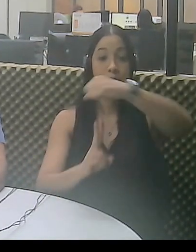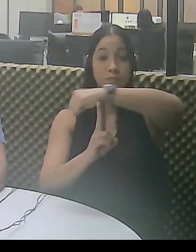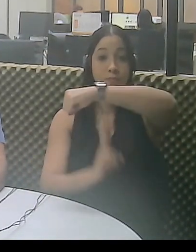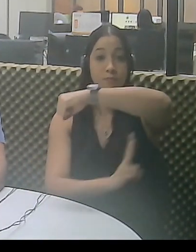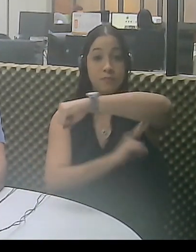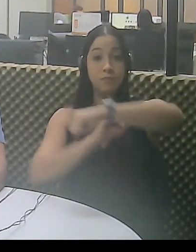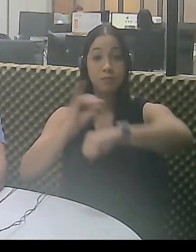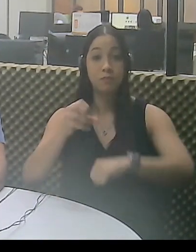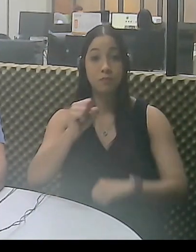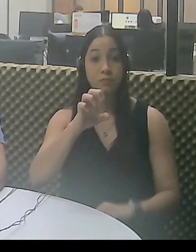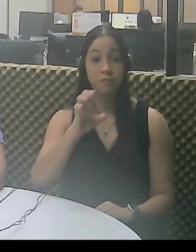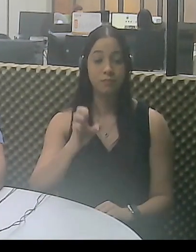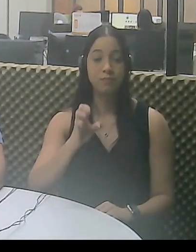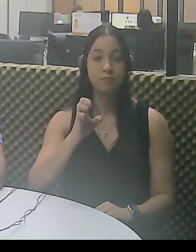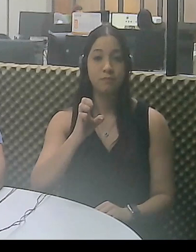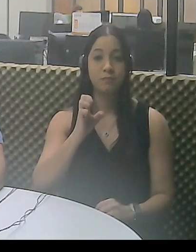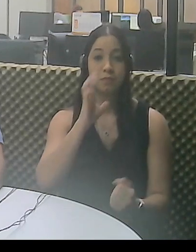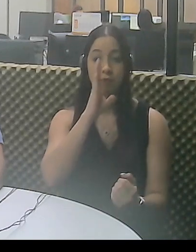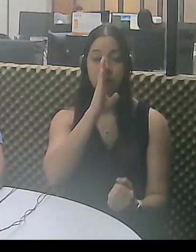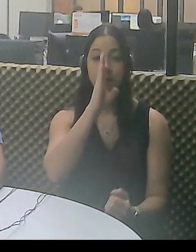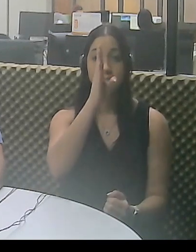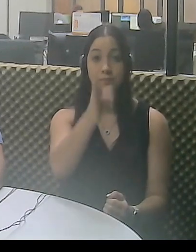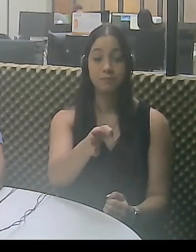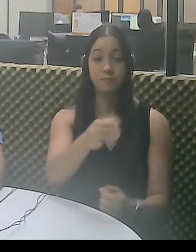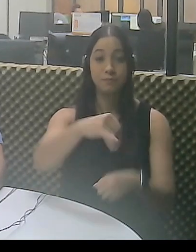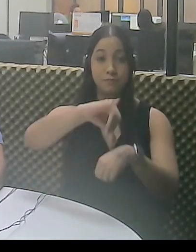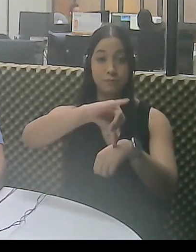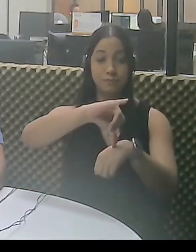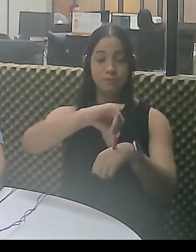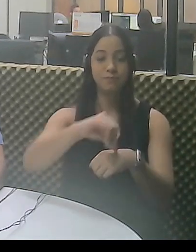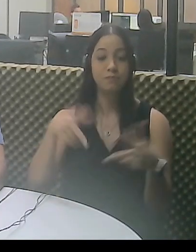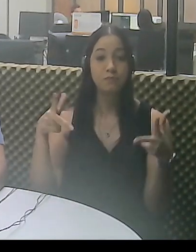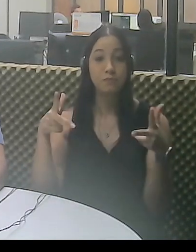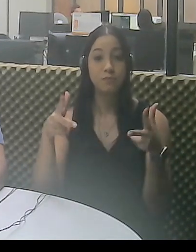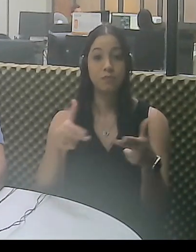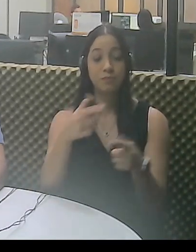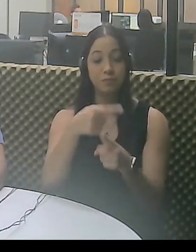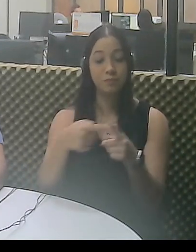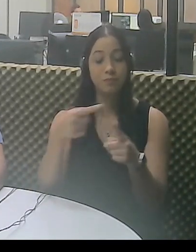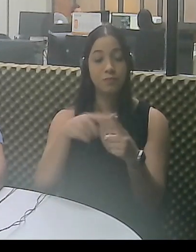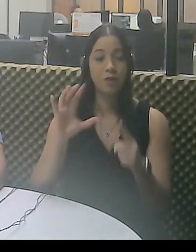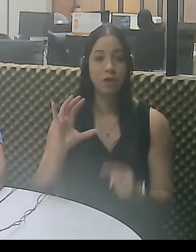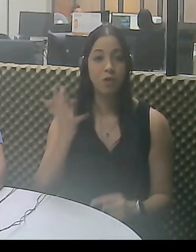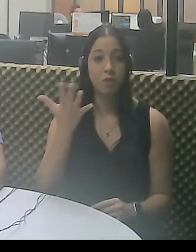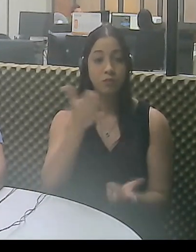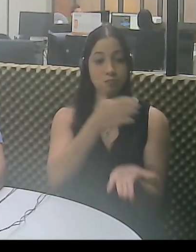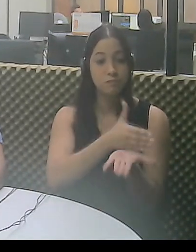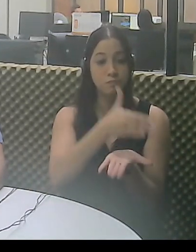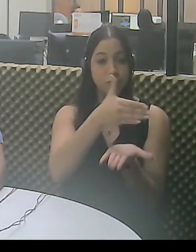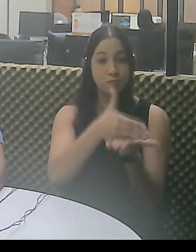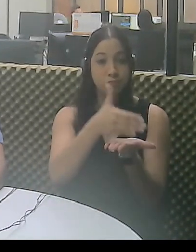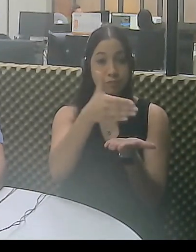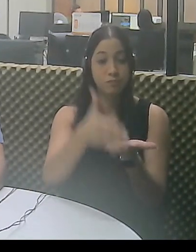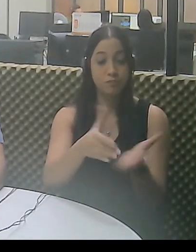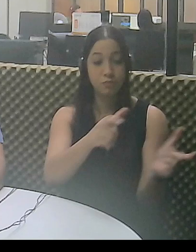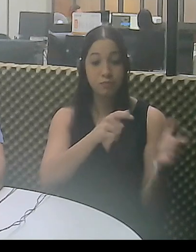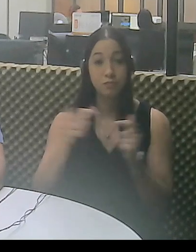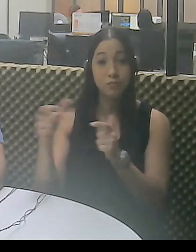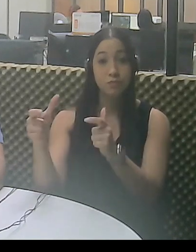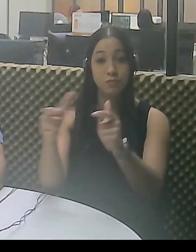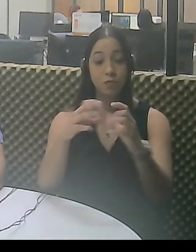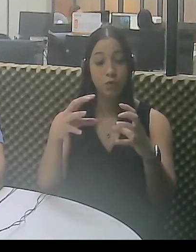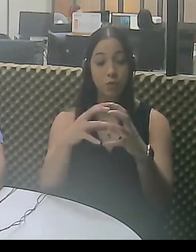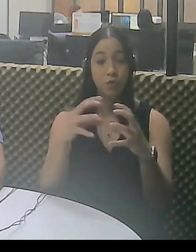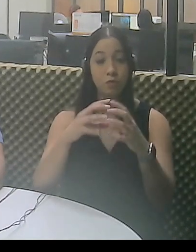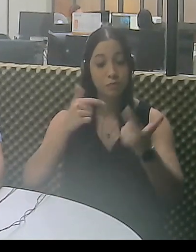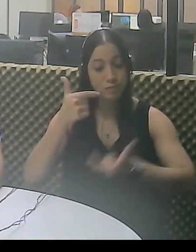José Rezende Ribeiro, no sentido bairro-centro. A interdição parcial ocorrerá por etapas nos locais onde as equipes